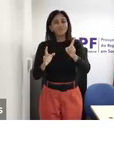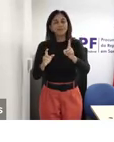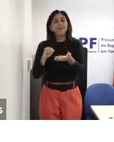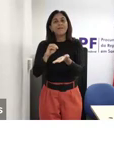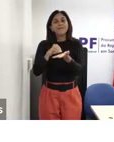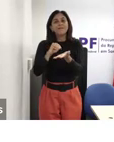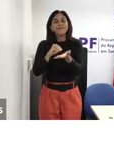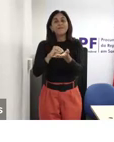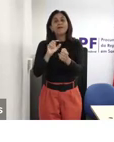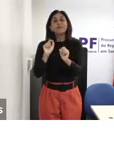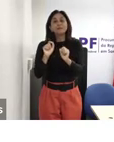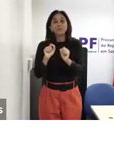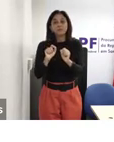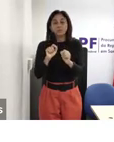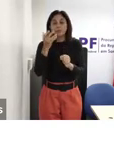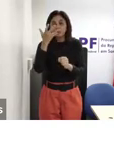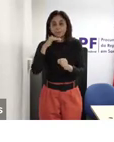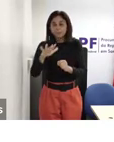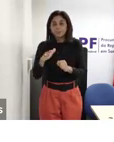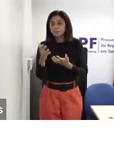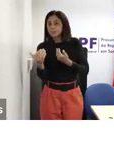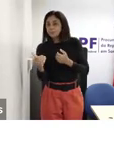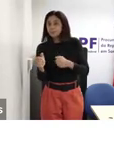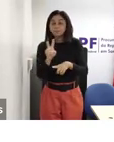exploração sexual de crianças e adolescentes